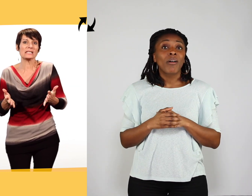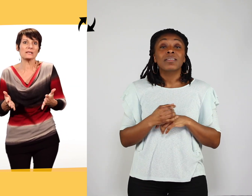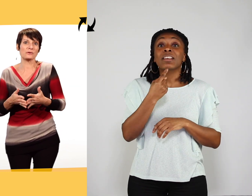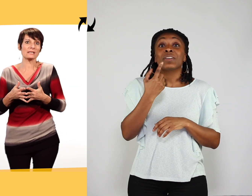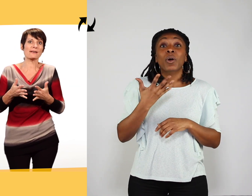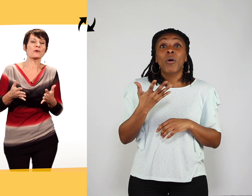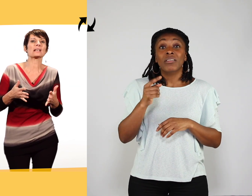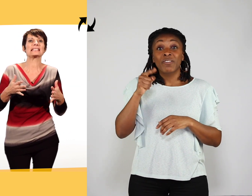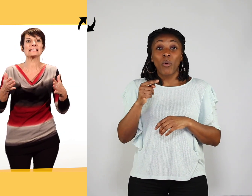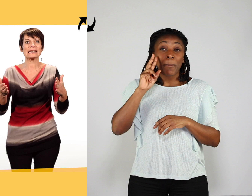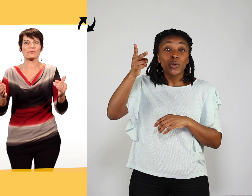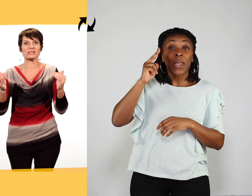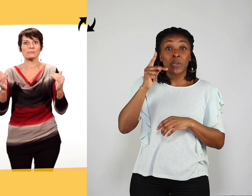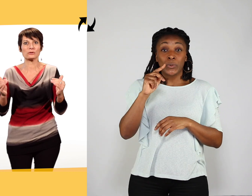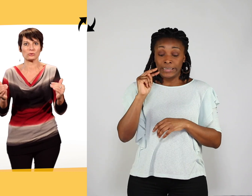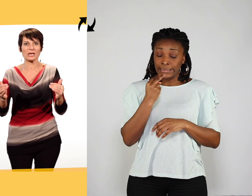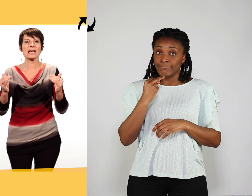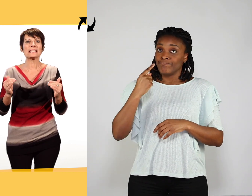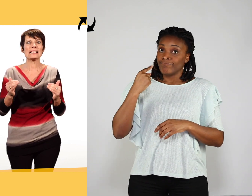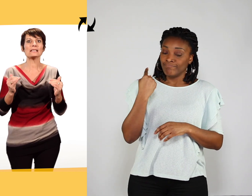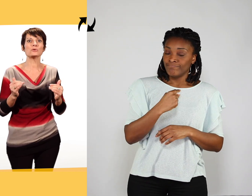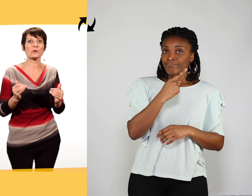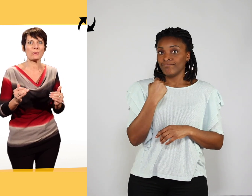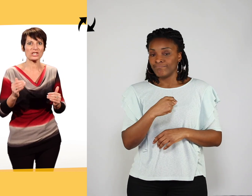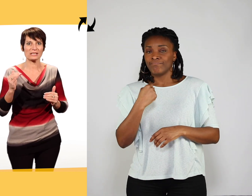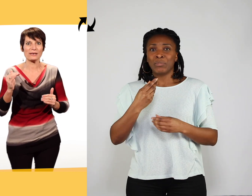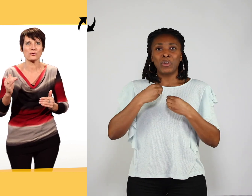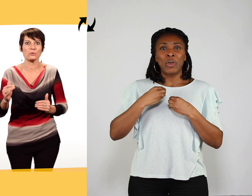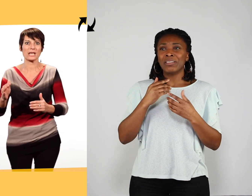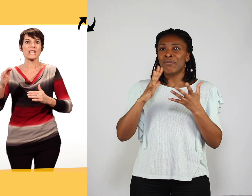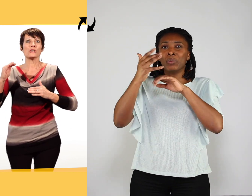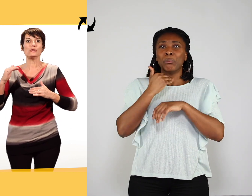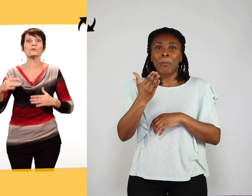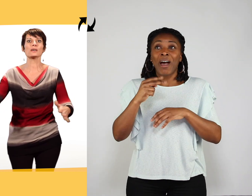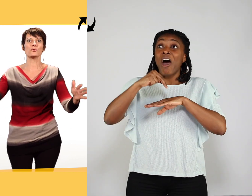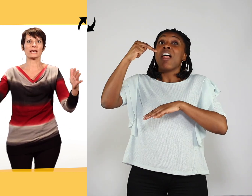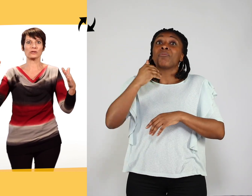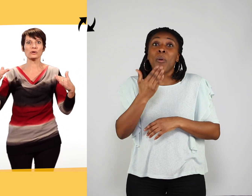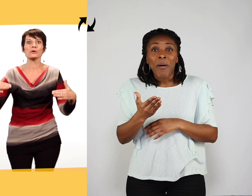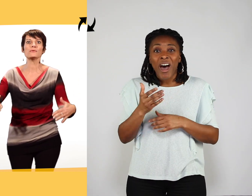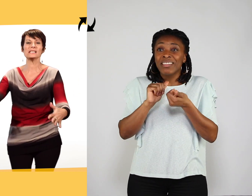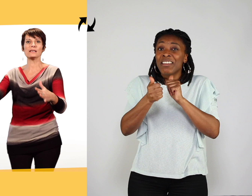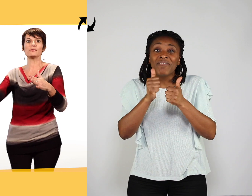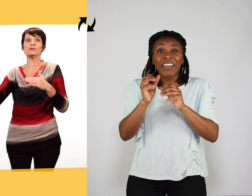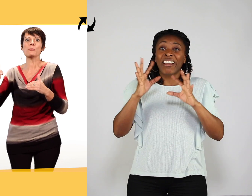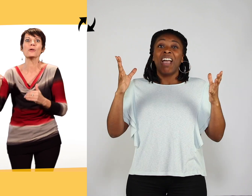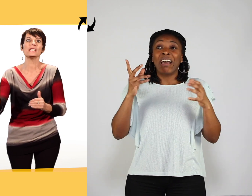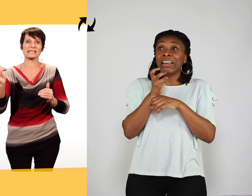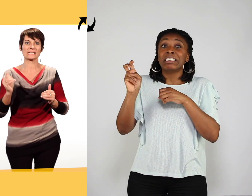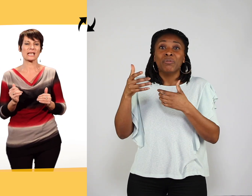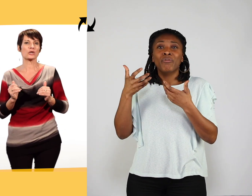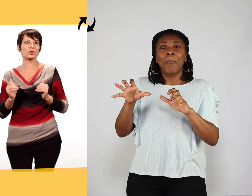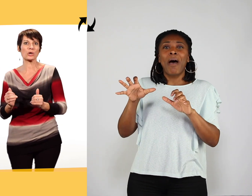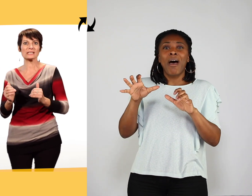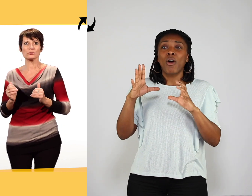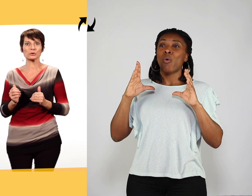Cela signifie qu'il va falloir s'attaquer à vos habitudes, celles qui vous empêchent d'évoluer, de vous envoler, de relever des défis, de prendre des